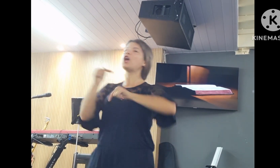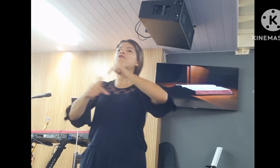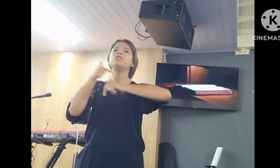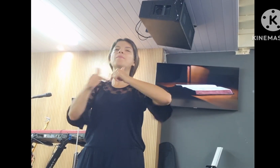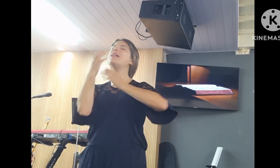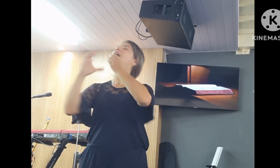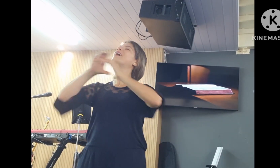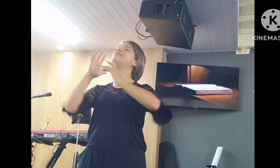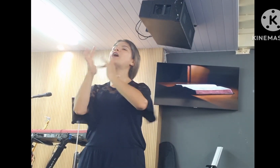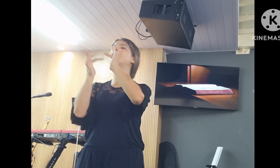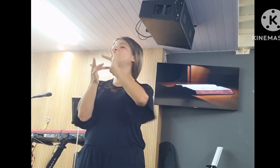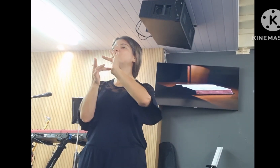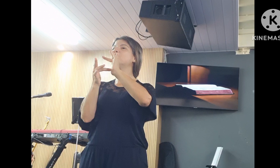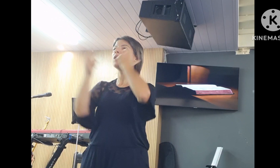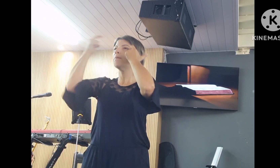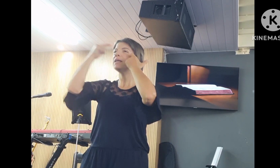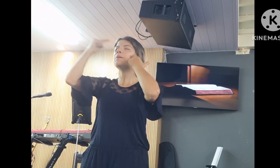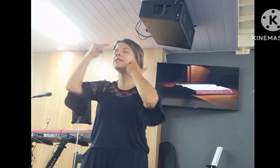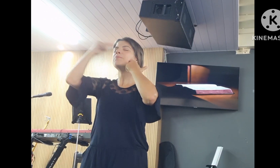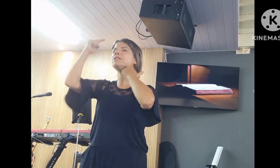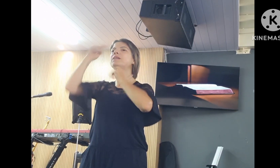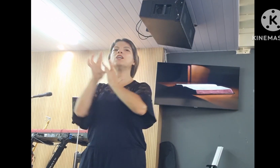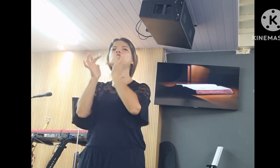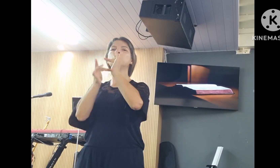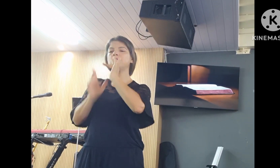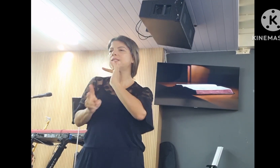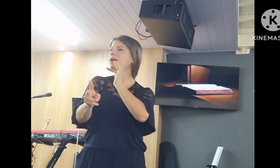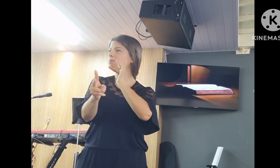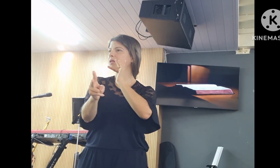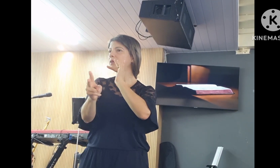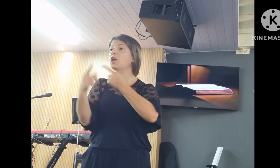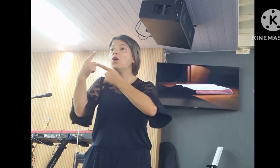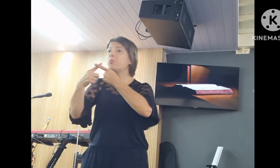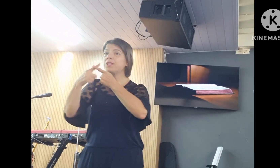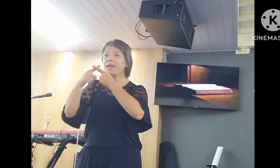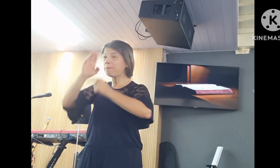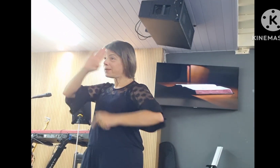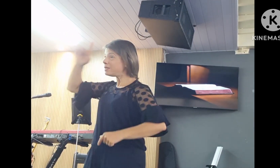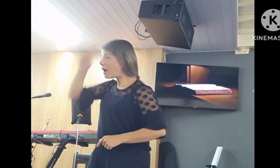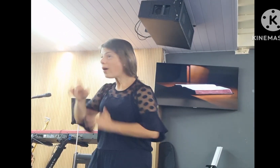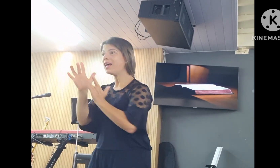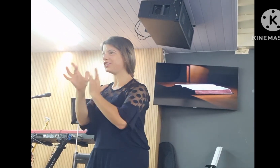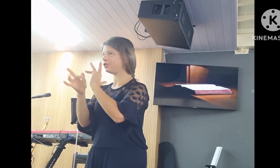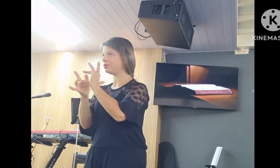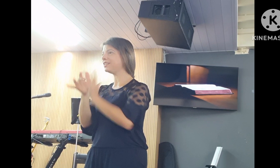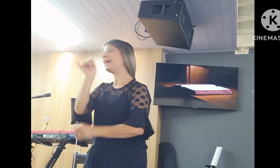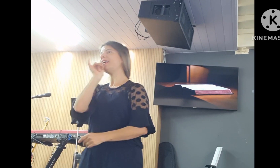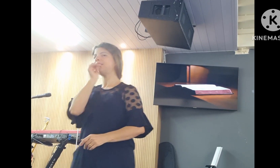dEle. Porque tudo vem dEle, e tudo é para Ele. A glória, a honra, o louvor é todo